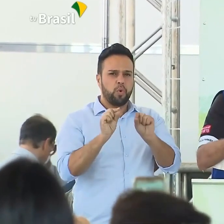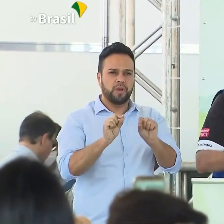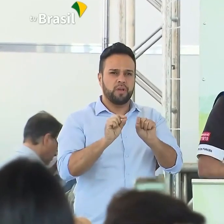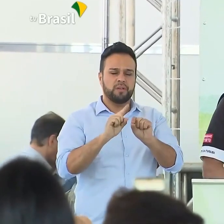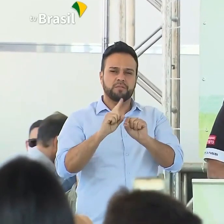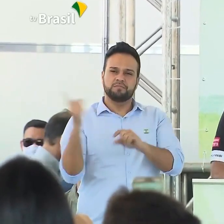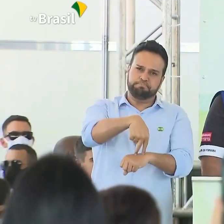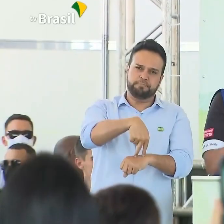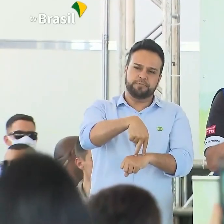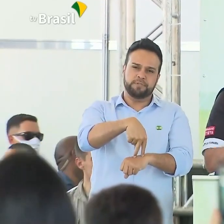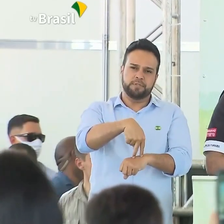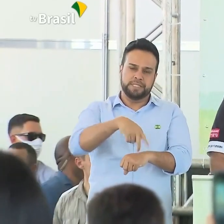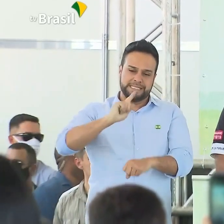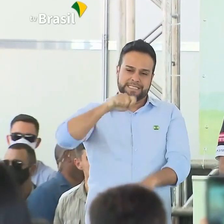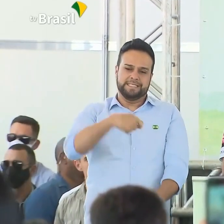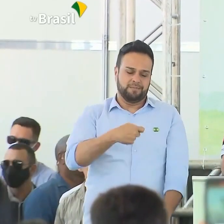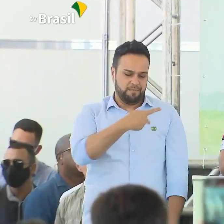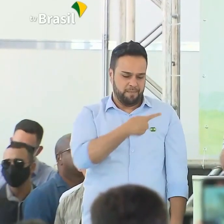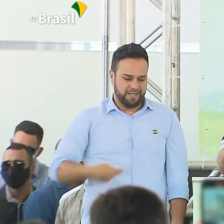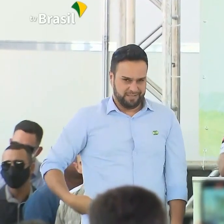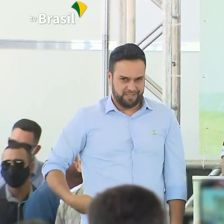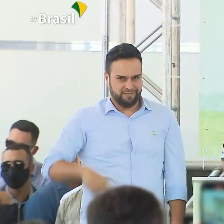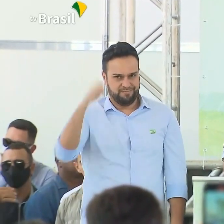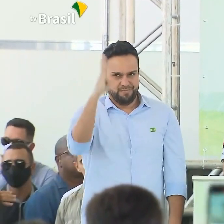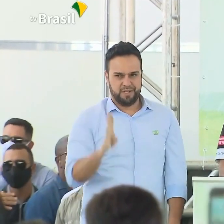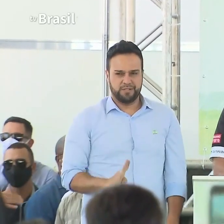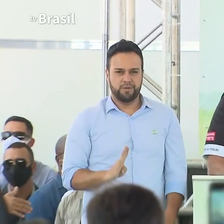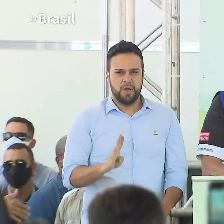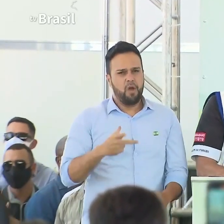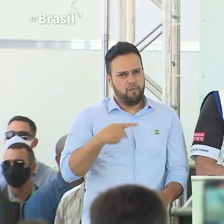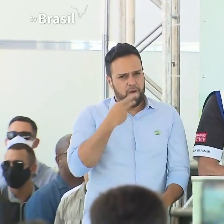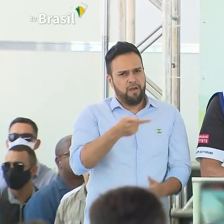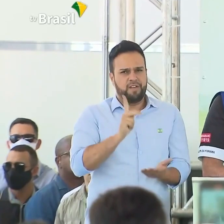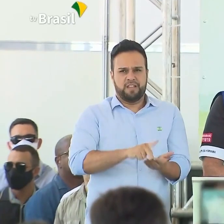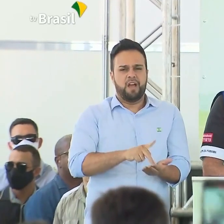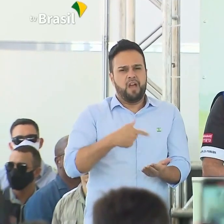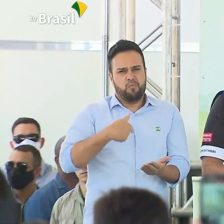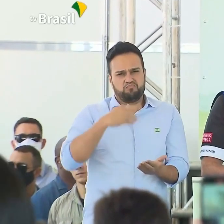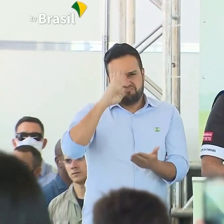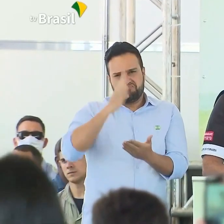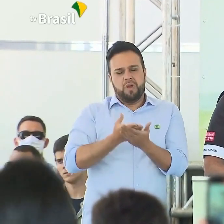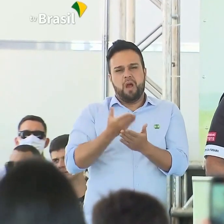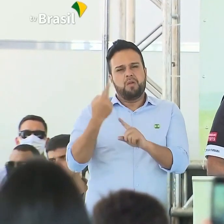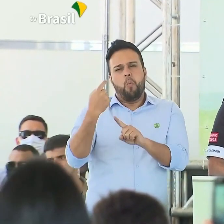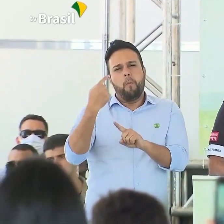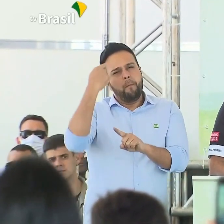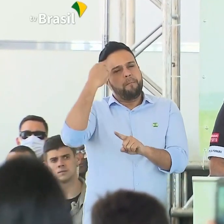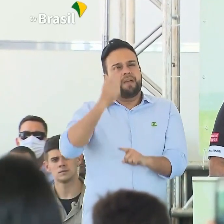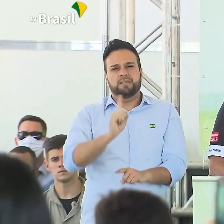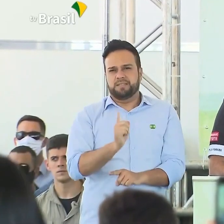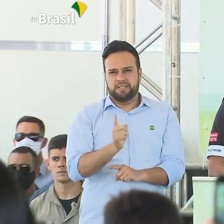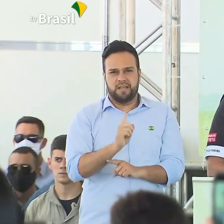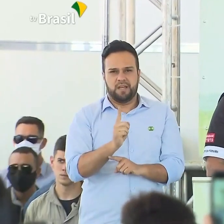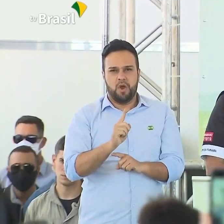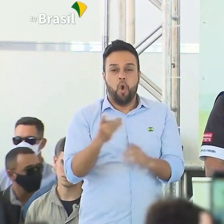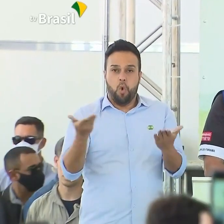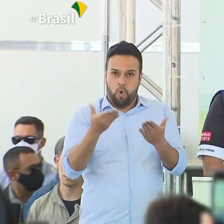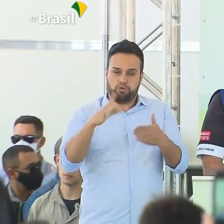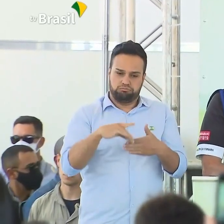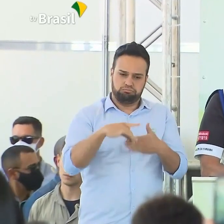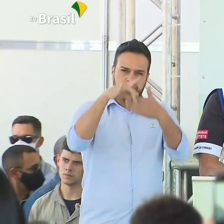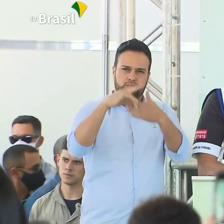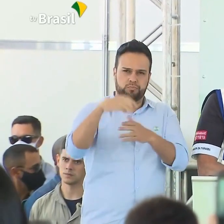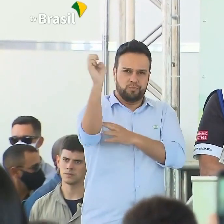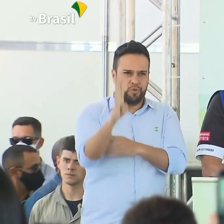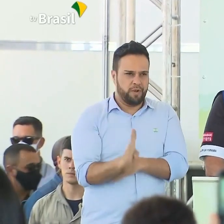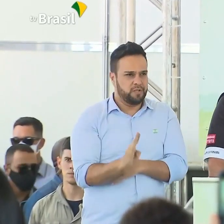no meio de vocês. Confesso que jamais esperava um dia ser o chefe da nação. Isso é uma prova